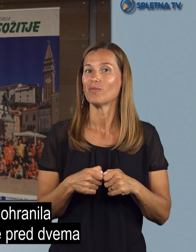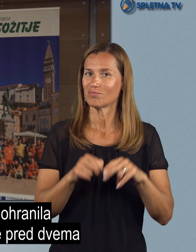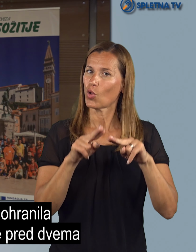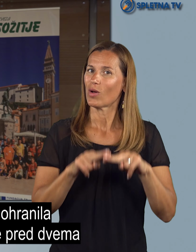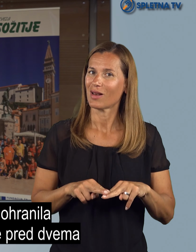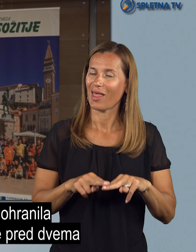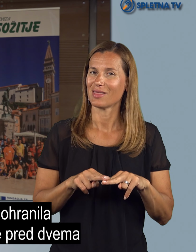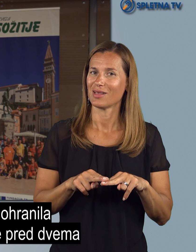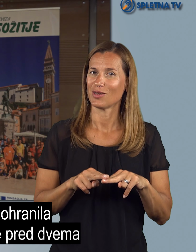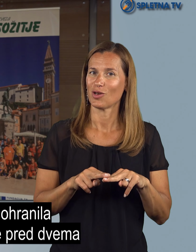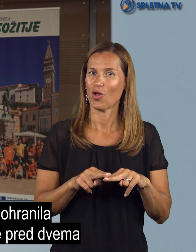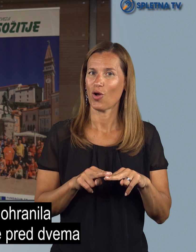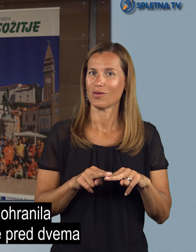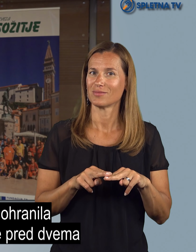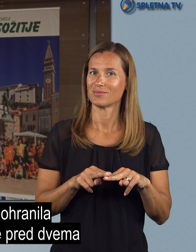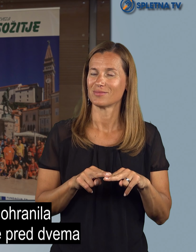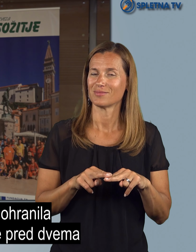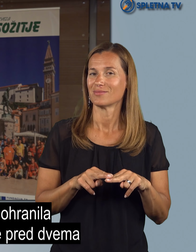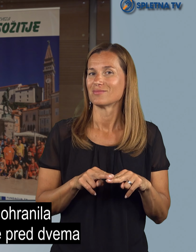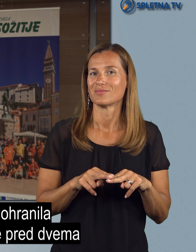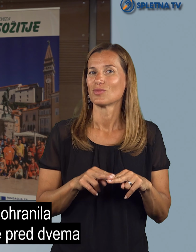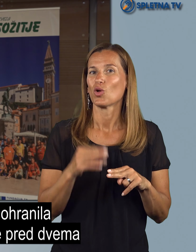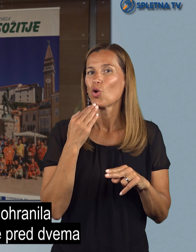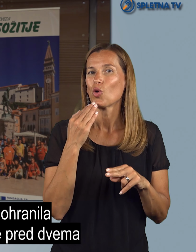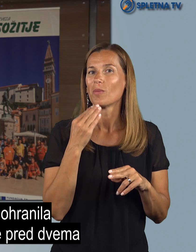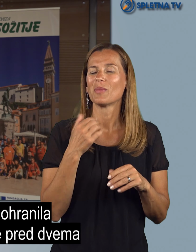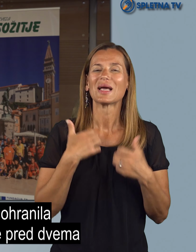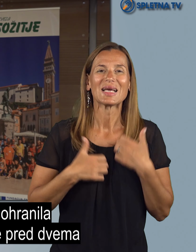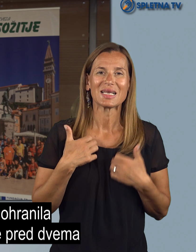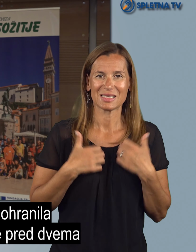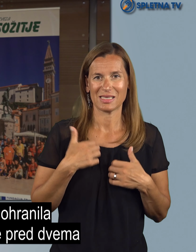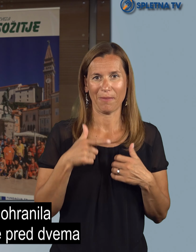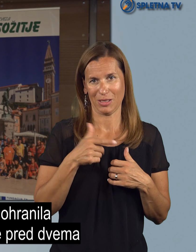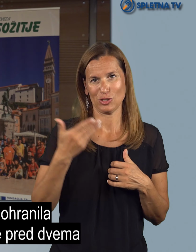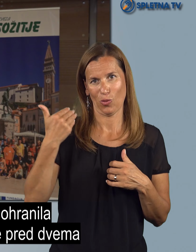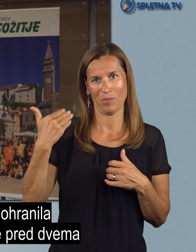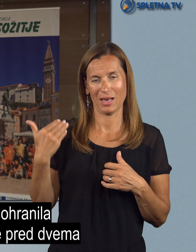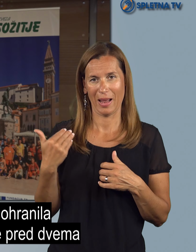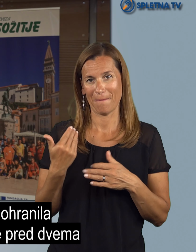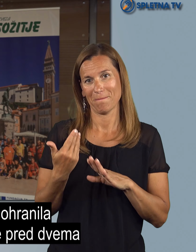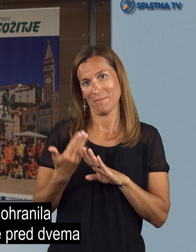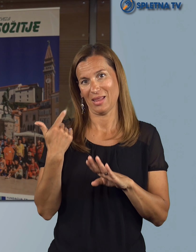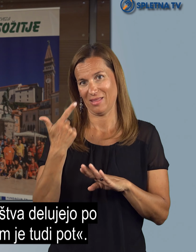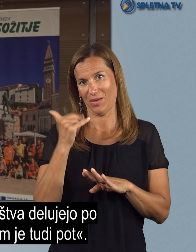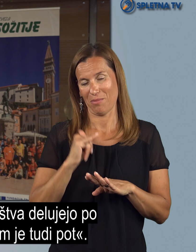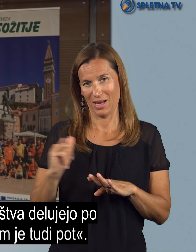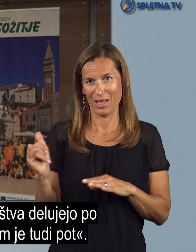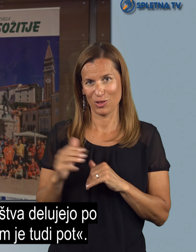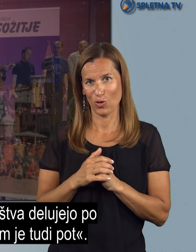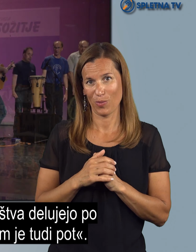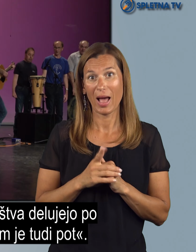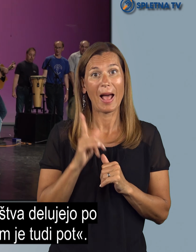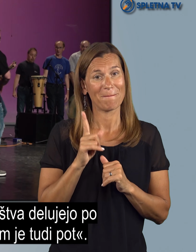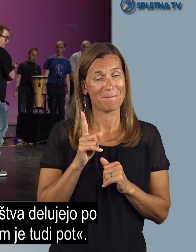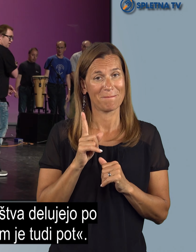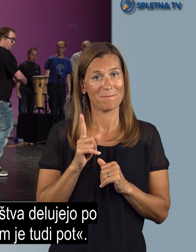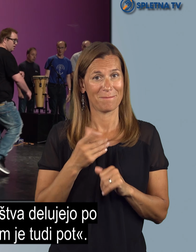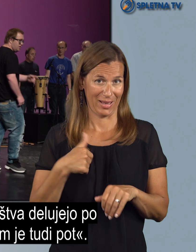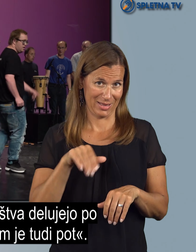so se društva ohranila kljub krizam, ki so bila pred 2 letoma,